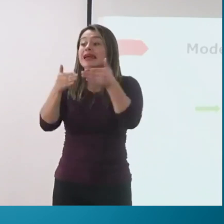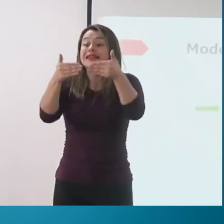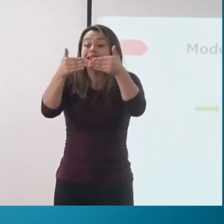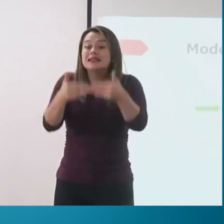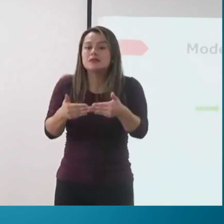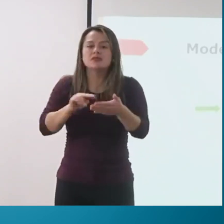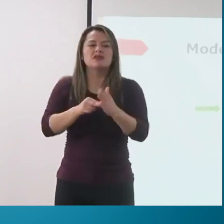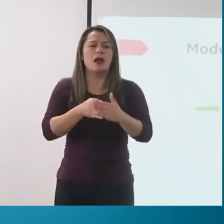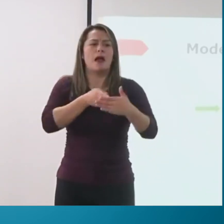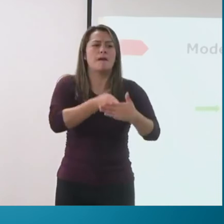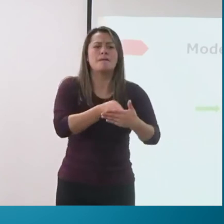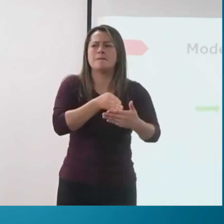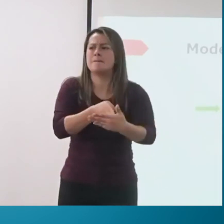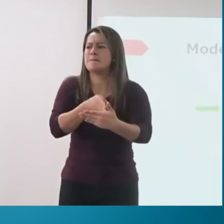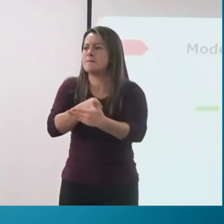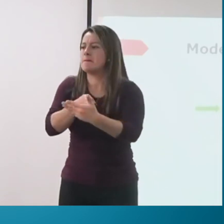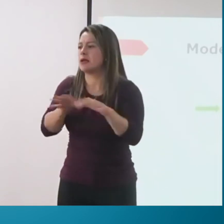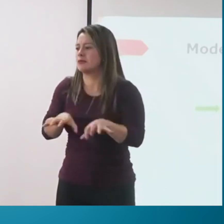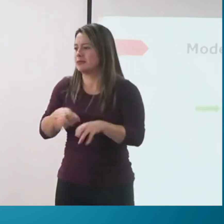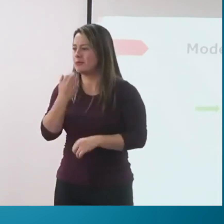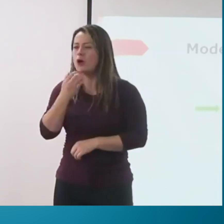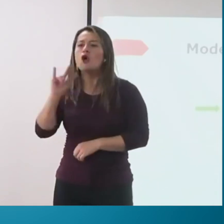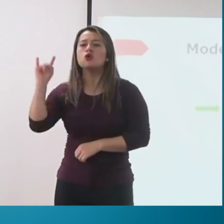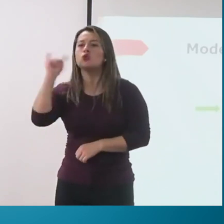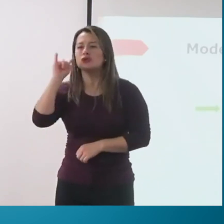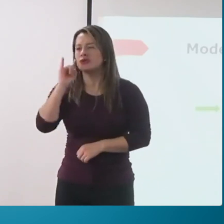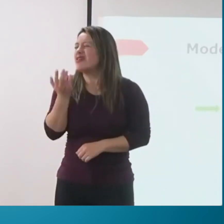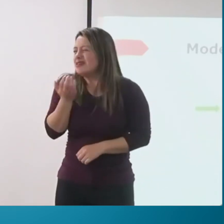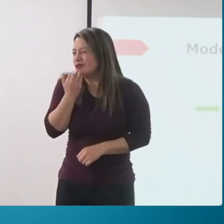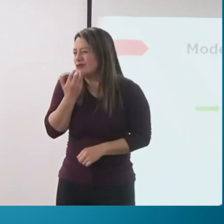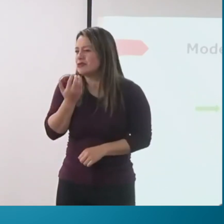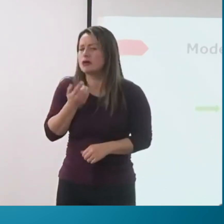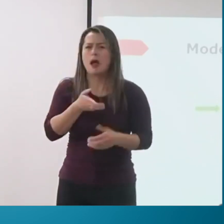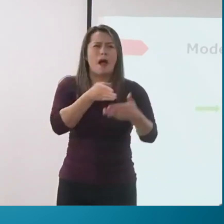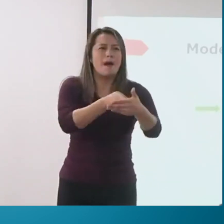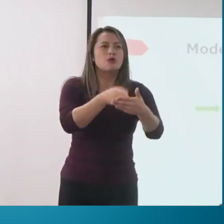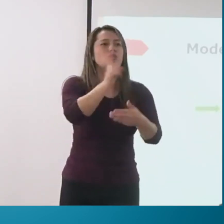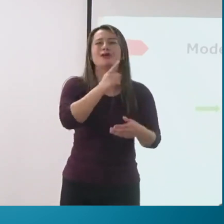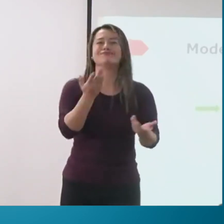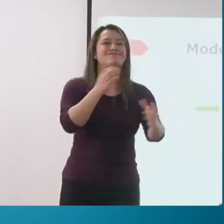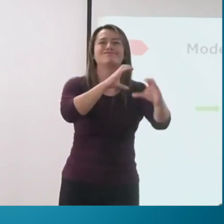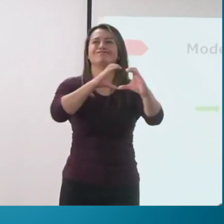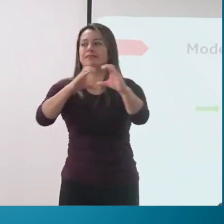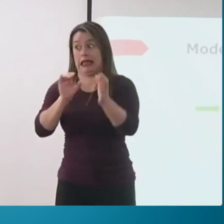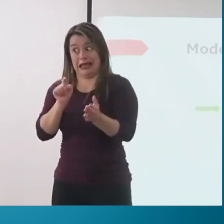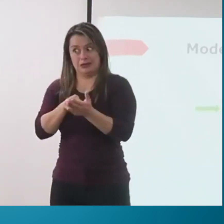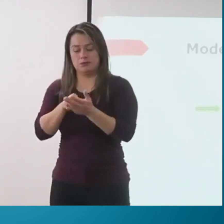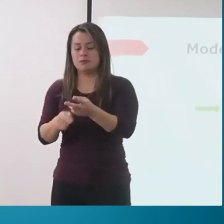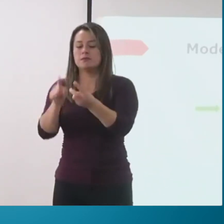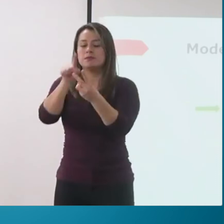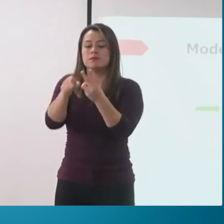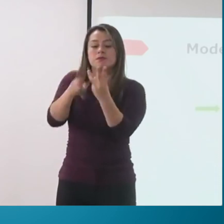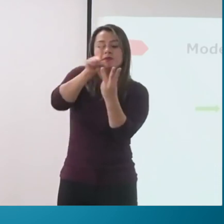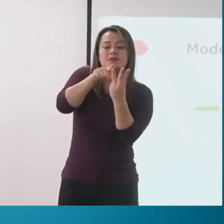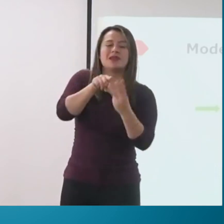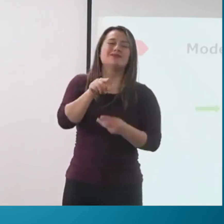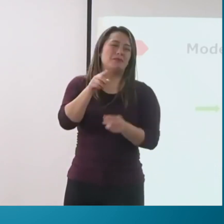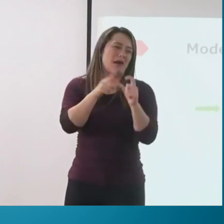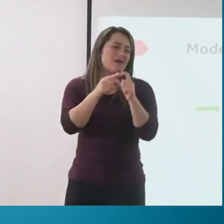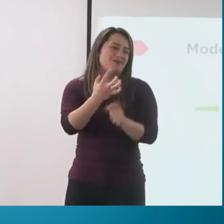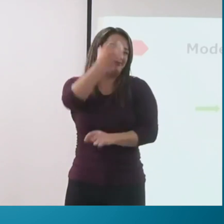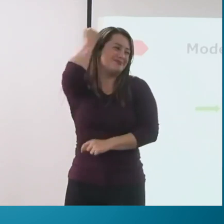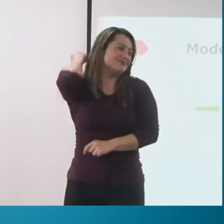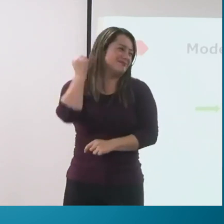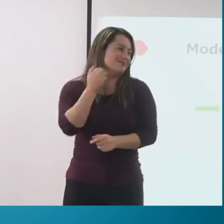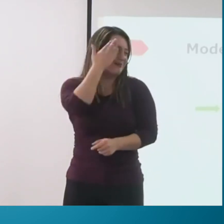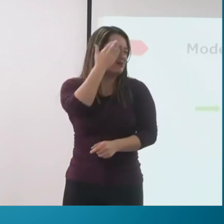las actividades, esa es no escuchar en cuánto me limita en mi vida diaria, y una minusvalía, que es un término que no debemos usar, pero